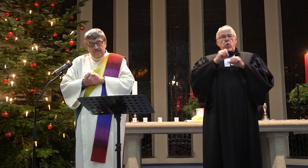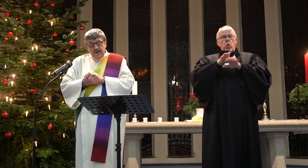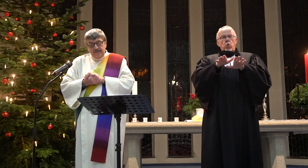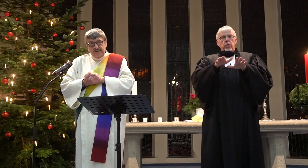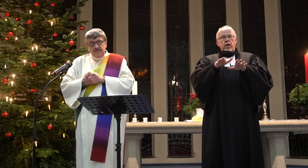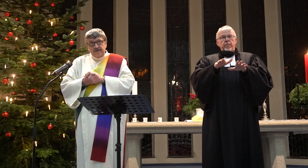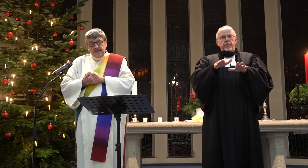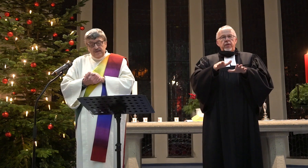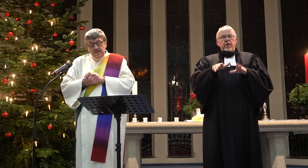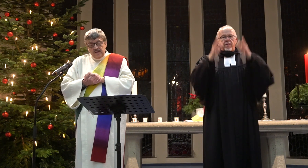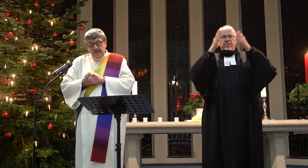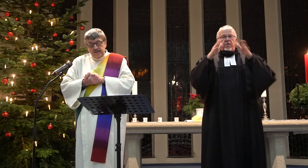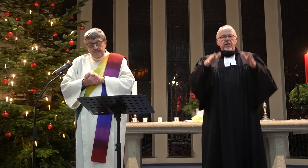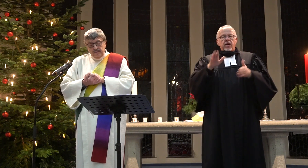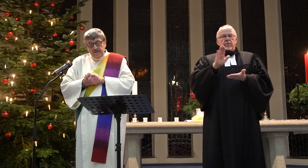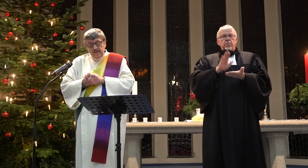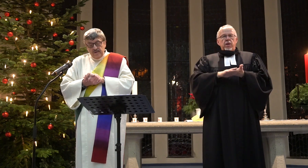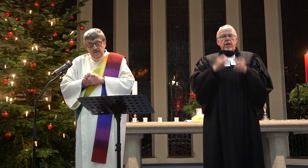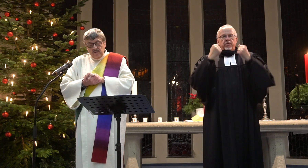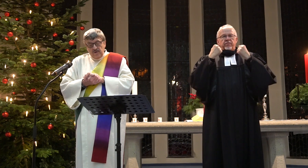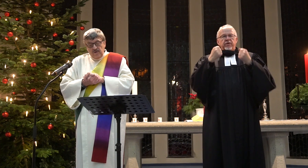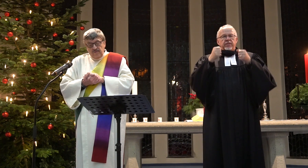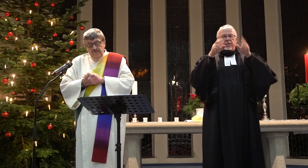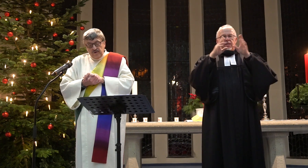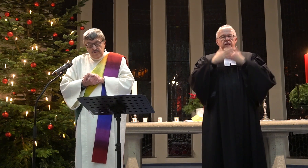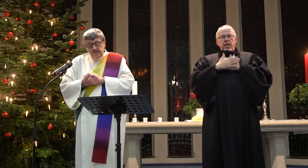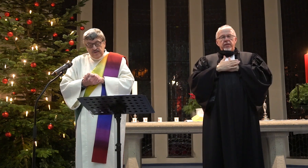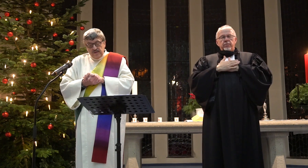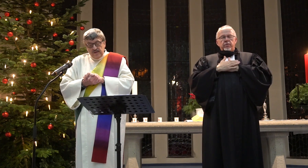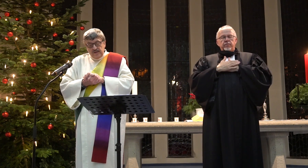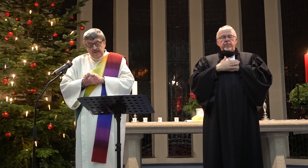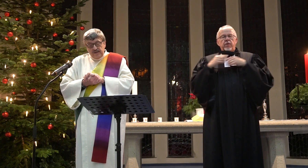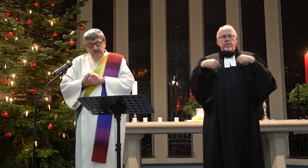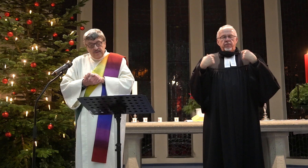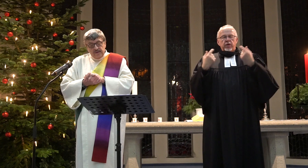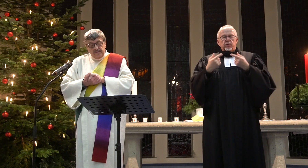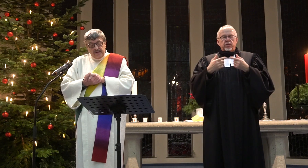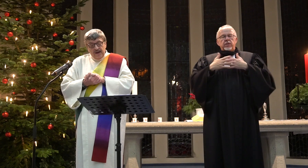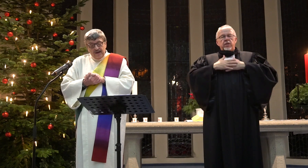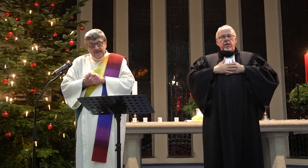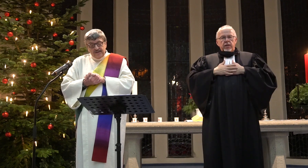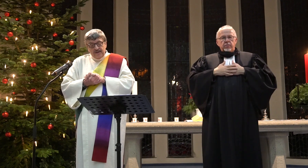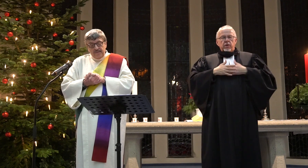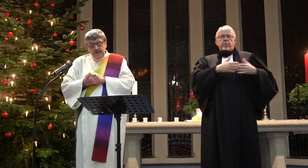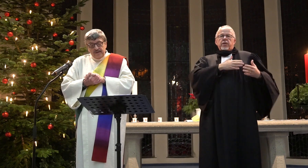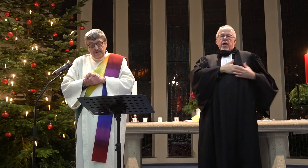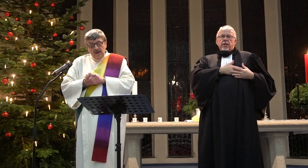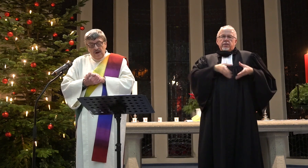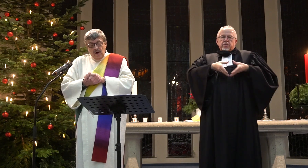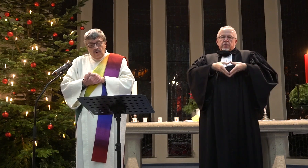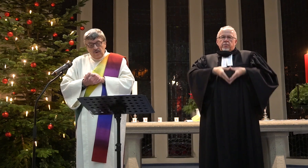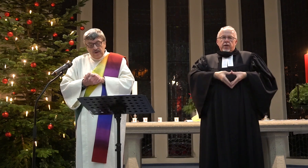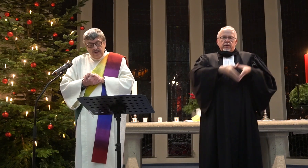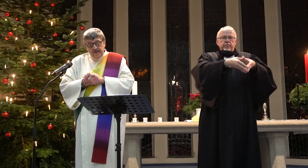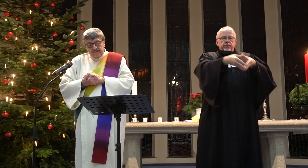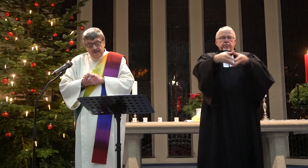Weihnachten bleibt das Fest der Liebe. Wir uns diese Liebe mit Herzgebärde